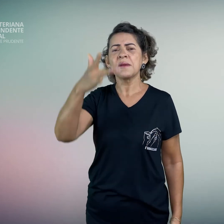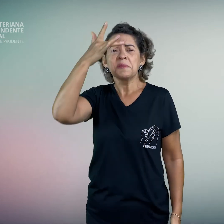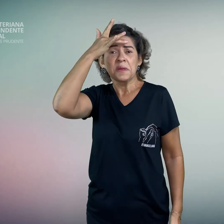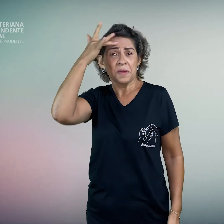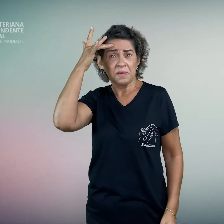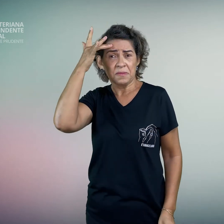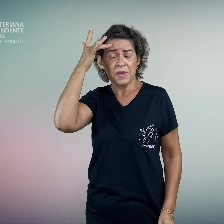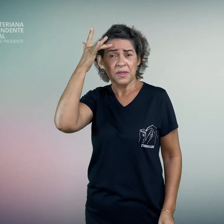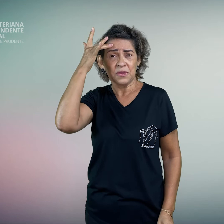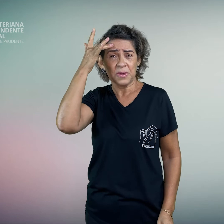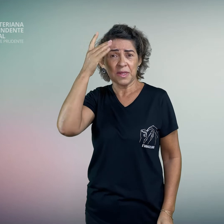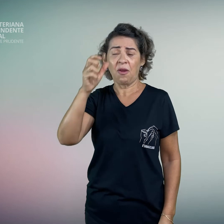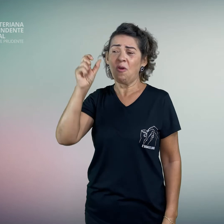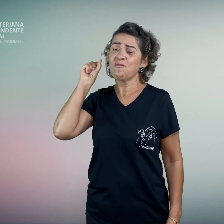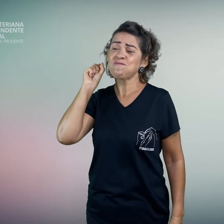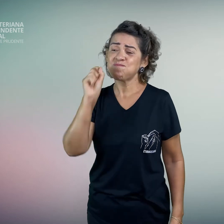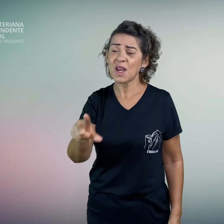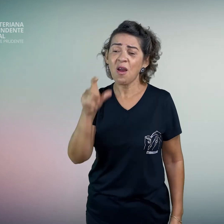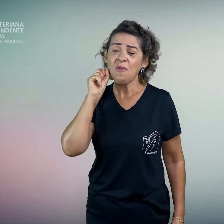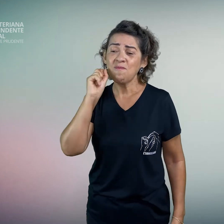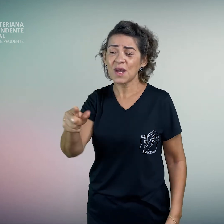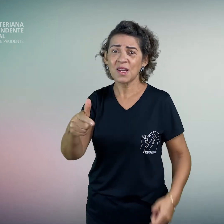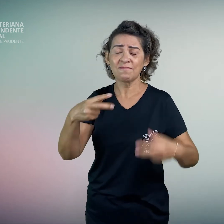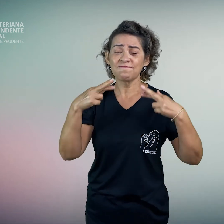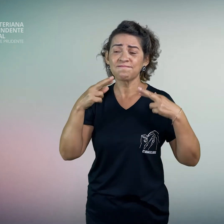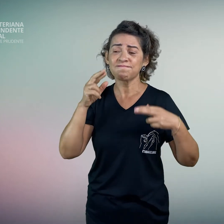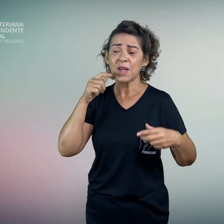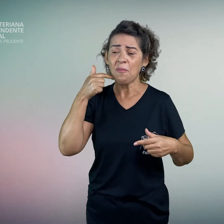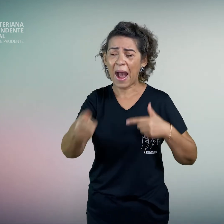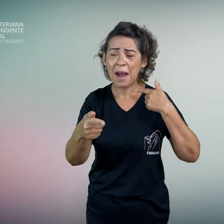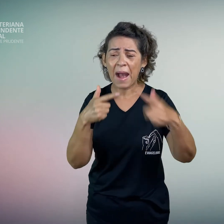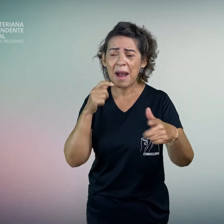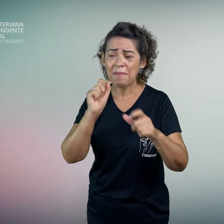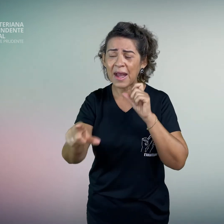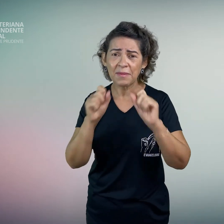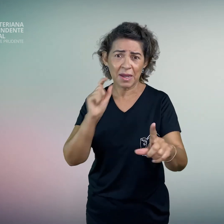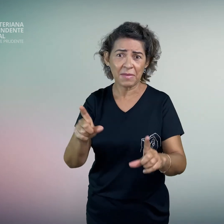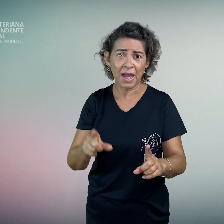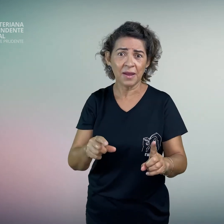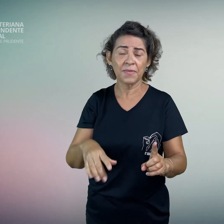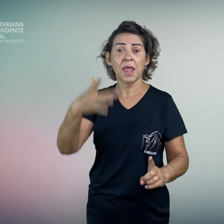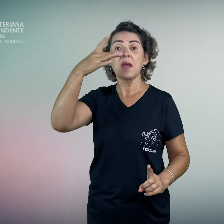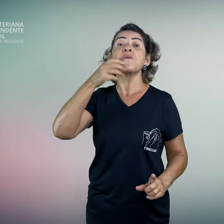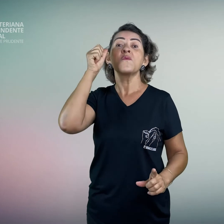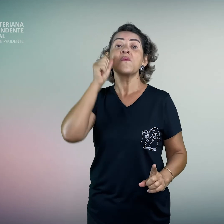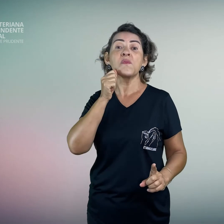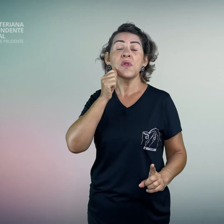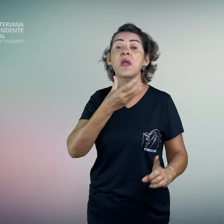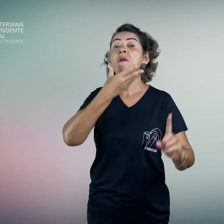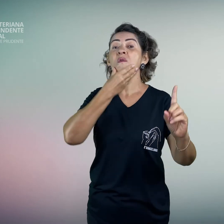Indivíduos violentados verbalmente e fisicamente, feridos pelo abuso sexual,